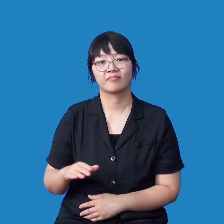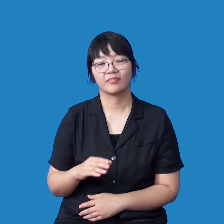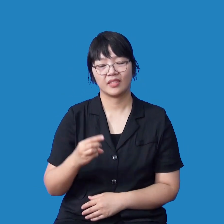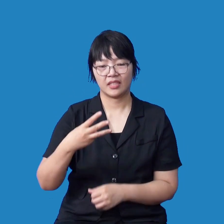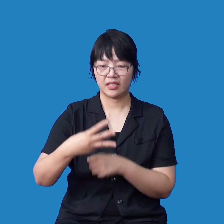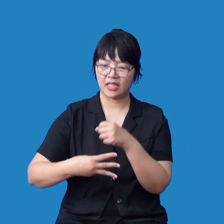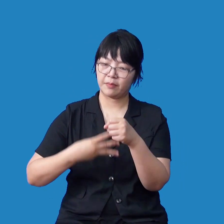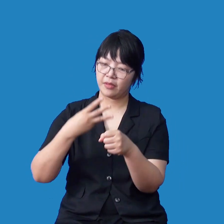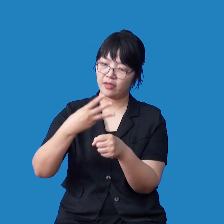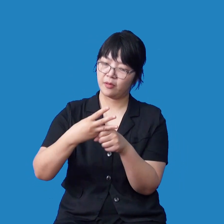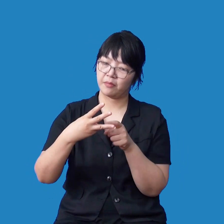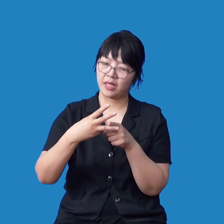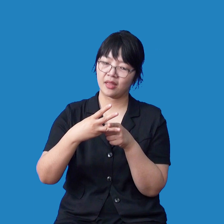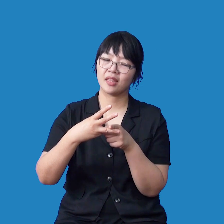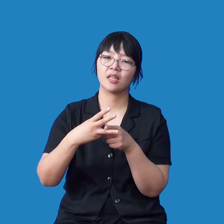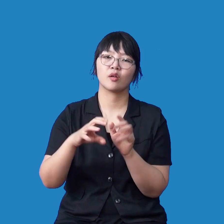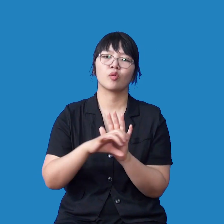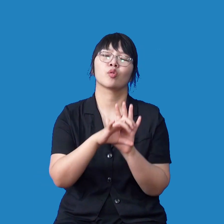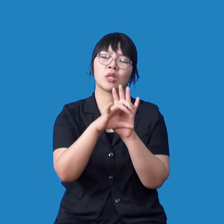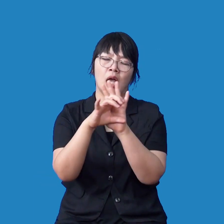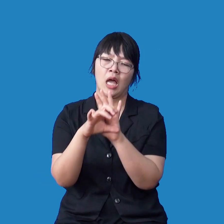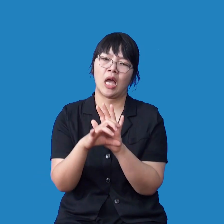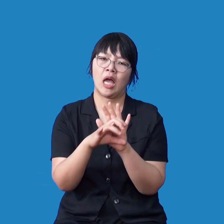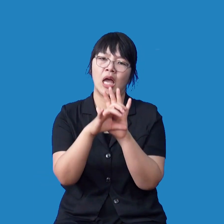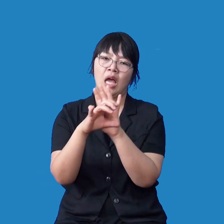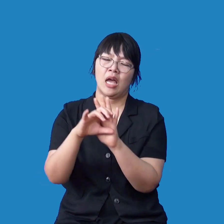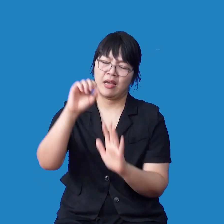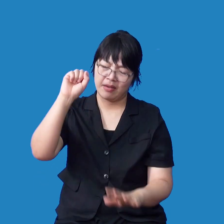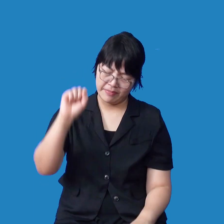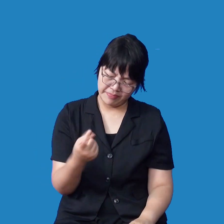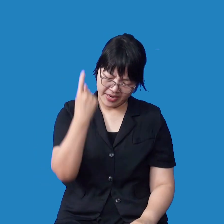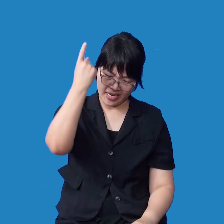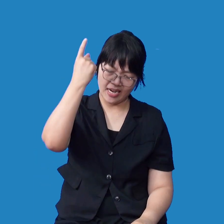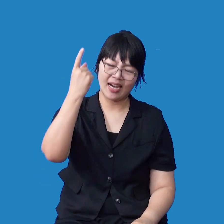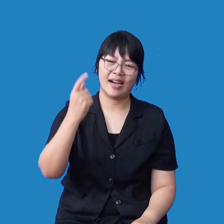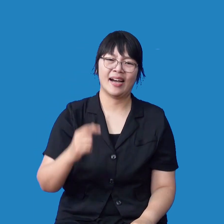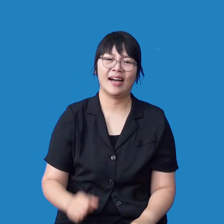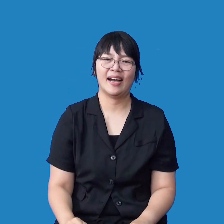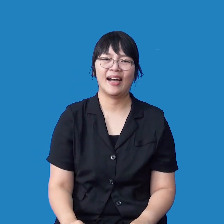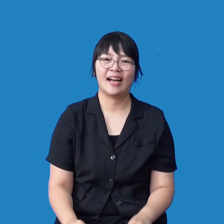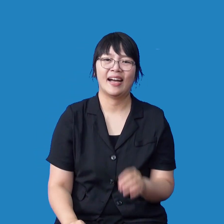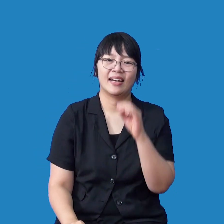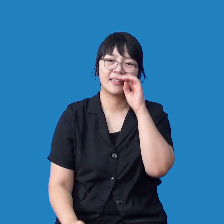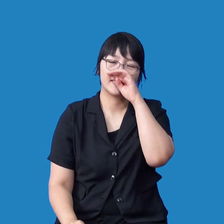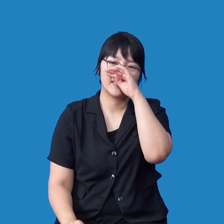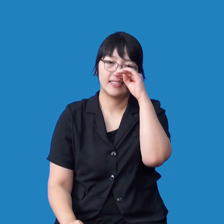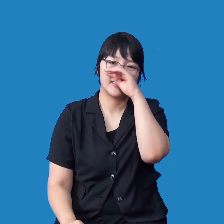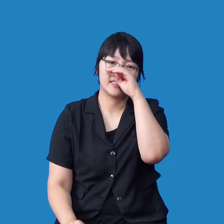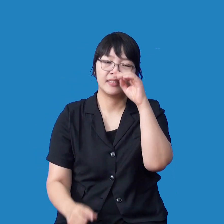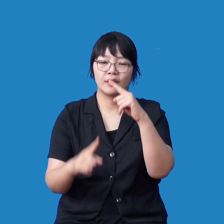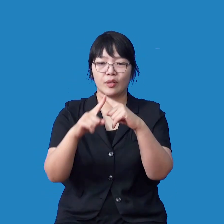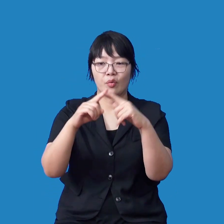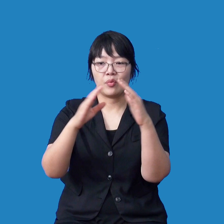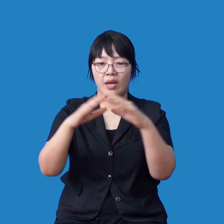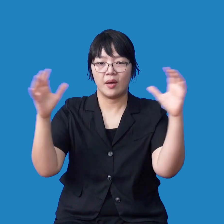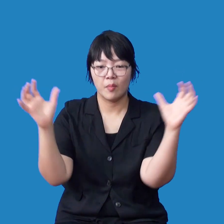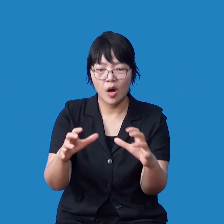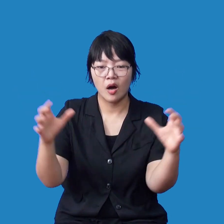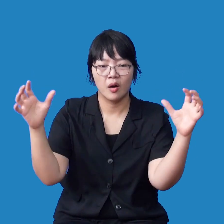소위 팬데믹 시대, 코로나의 골짜기를 지나면서 상당히 교회